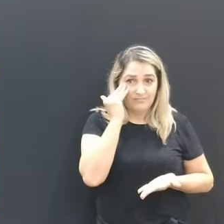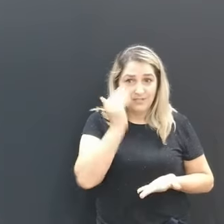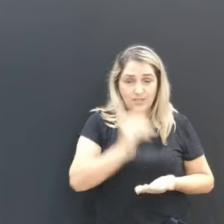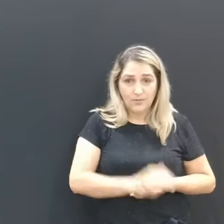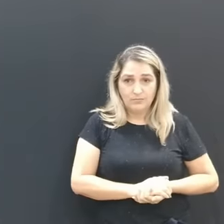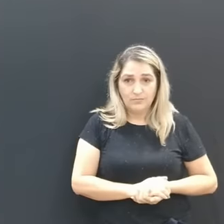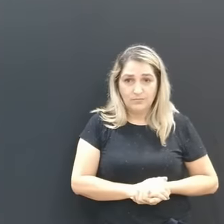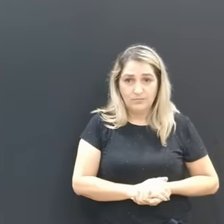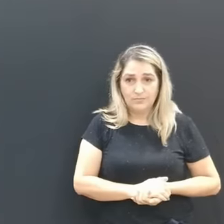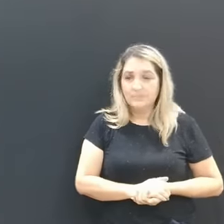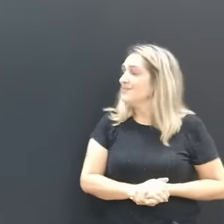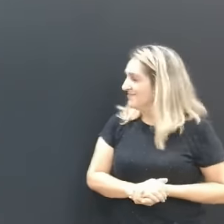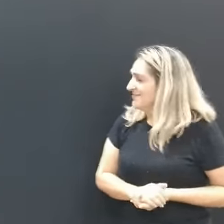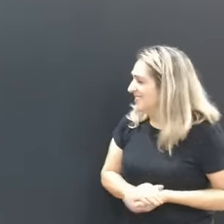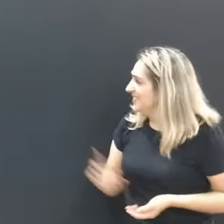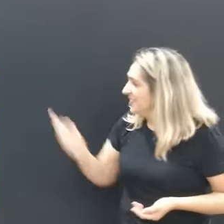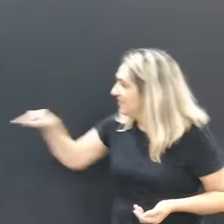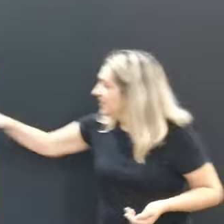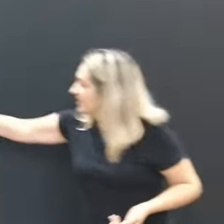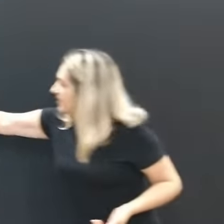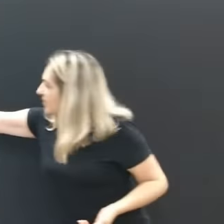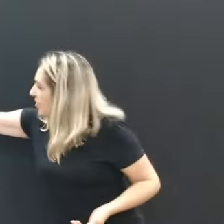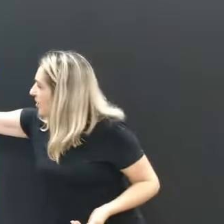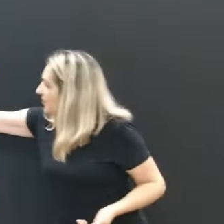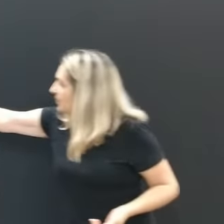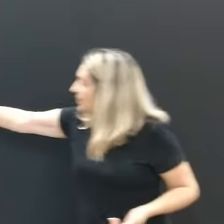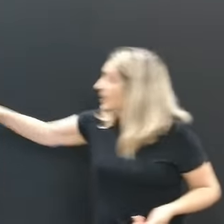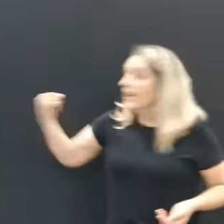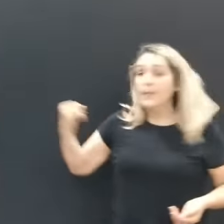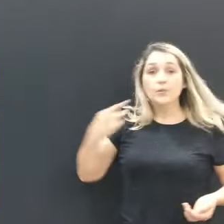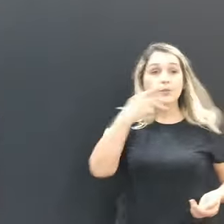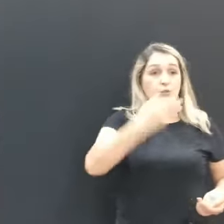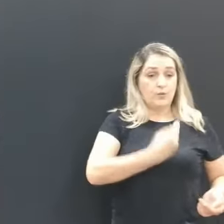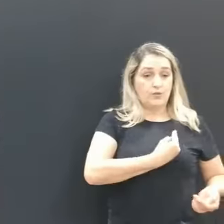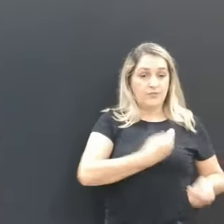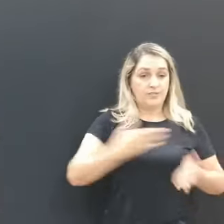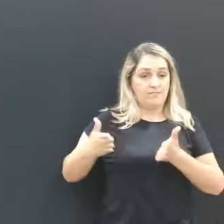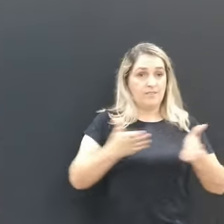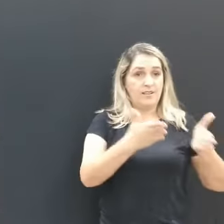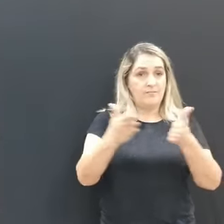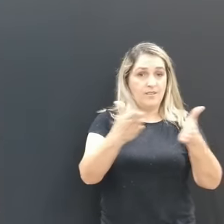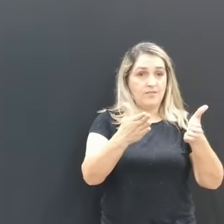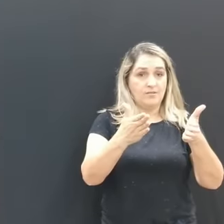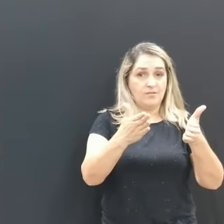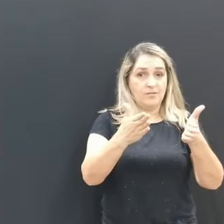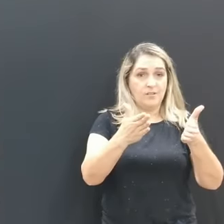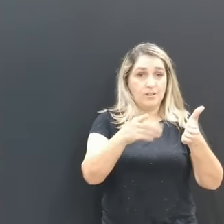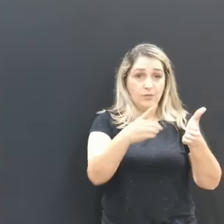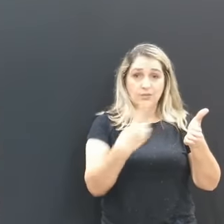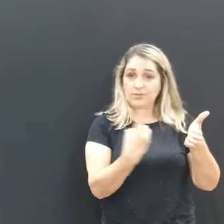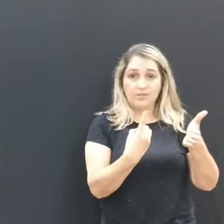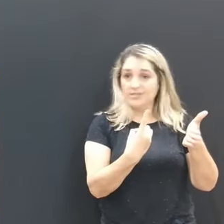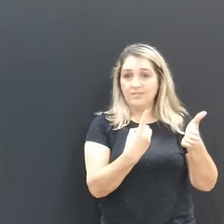o Senhor está conosco, porque o Senhor é fiel. Por isso que é importante